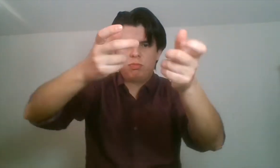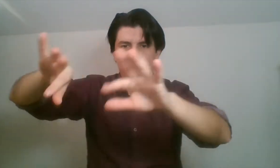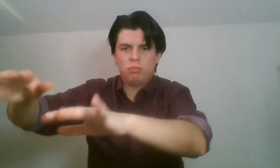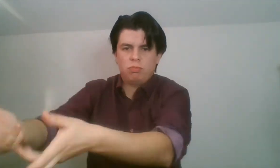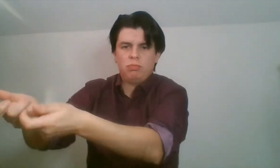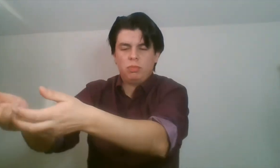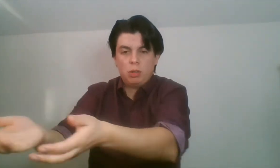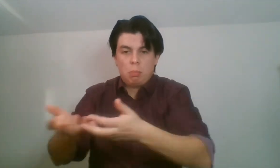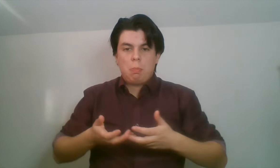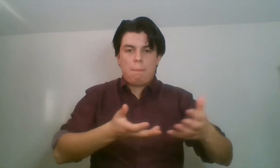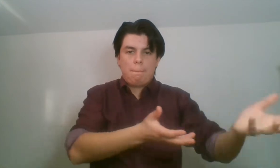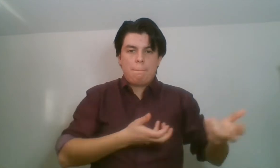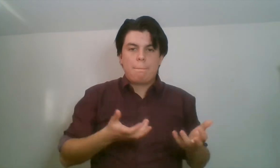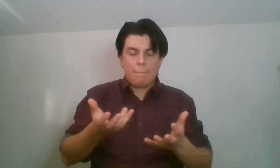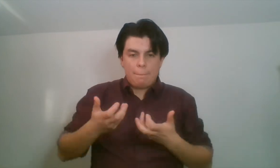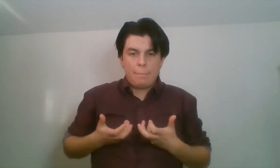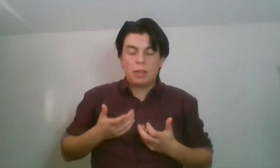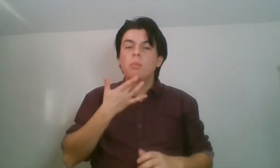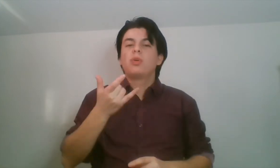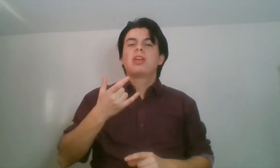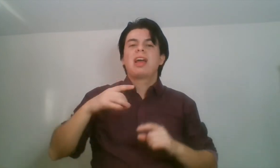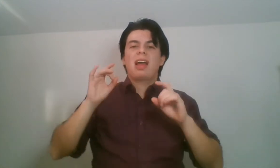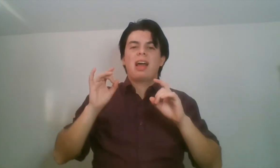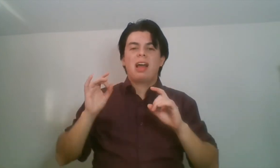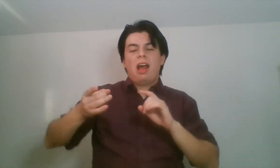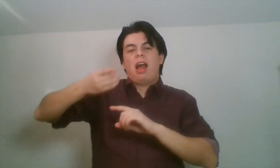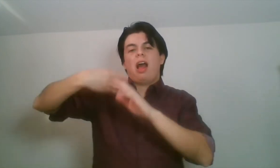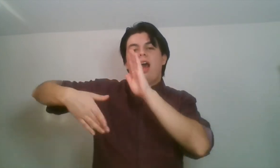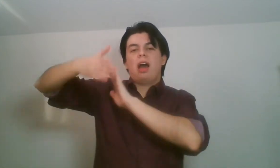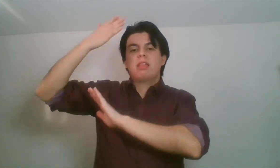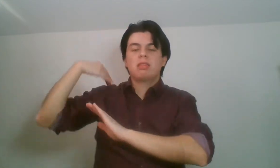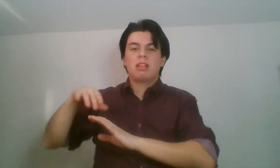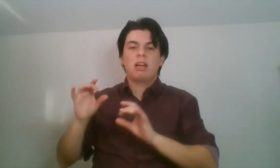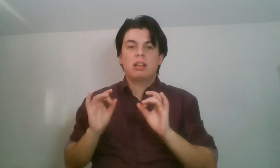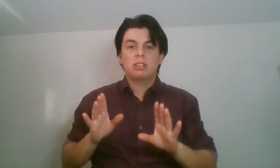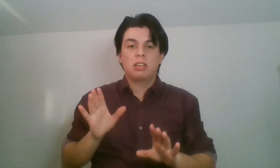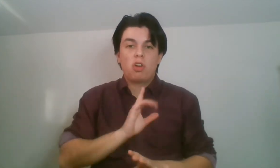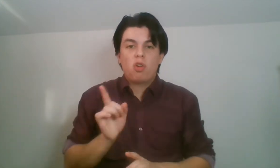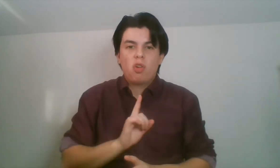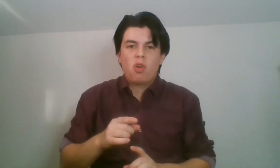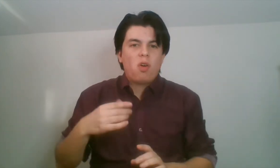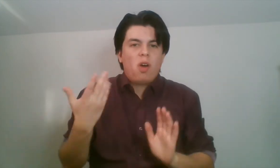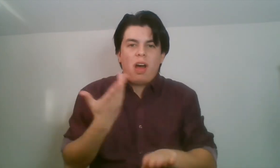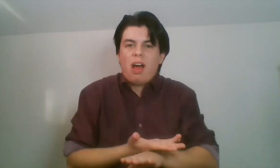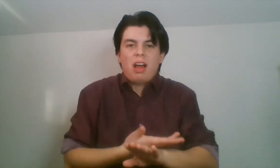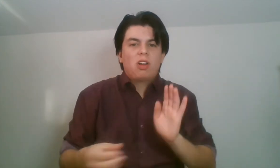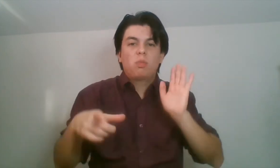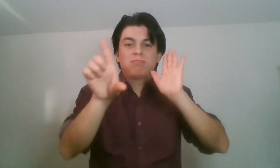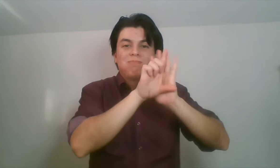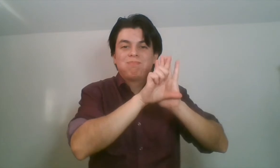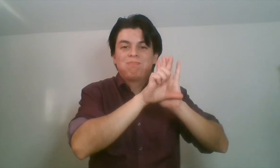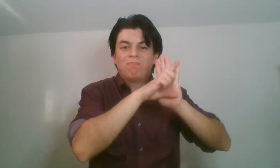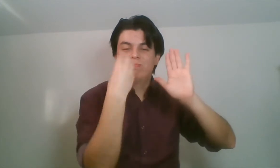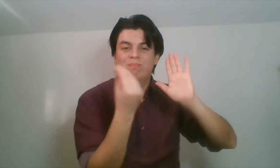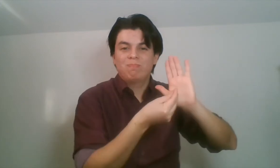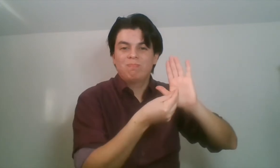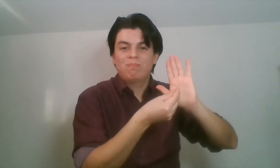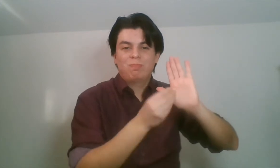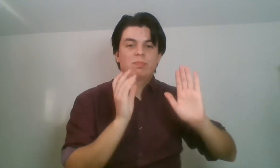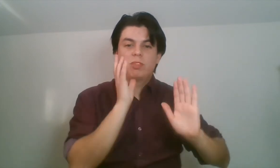colección y tenían una serie de piezas muy interesantes que les llegaban a ellos por su afición, les llegaban